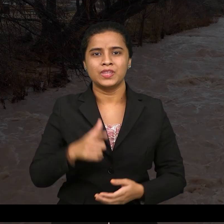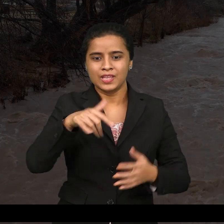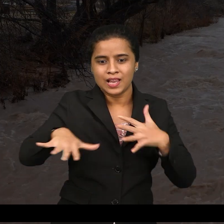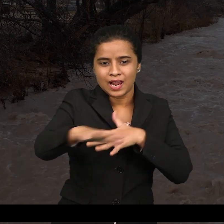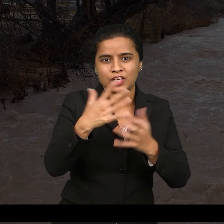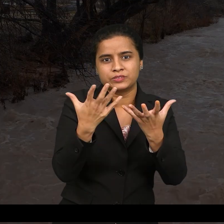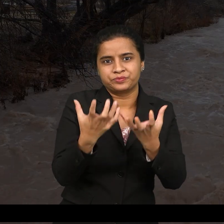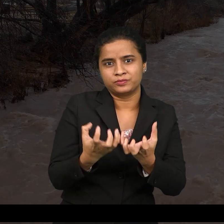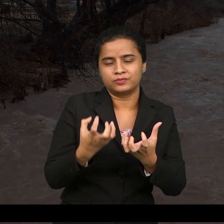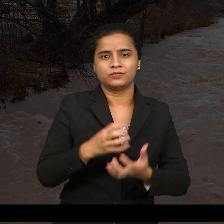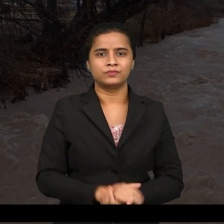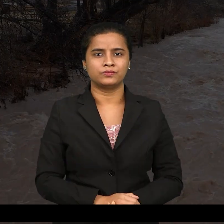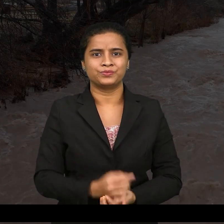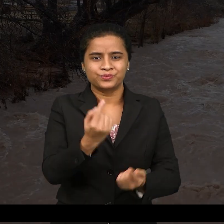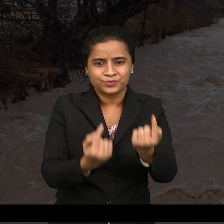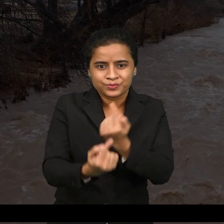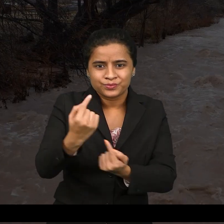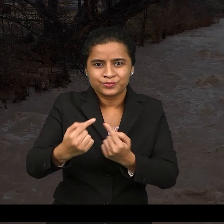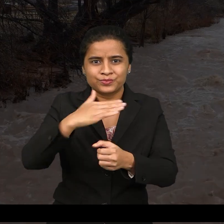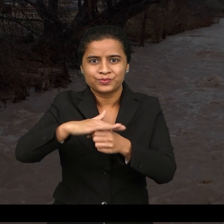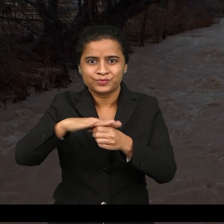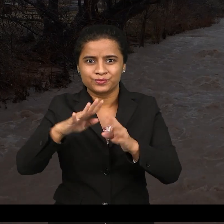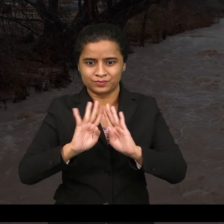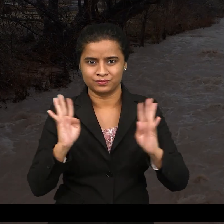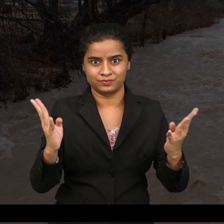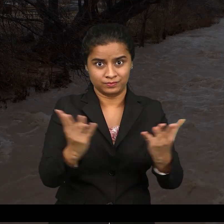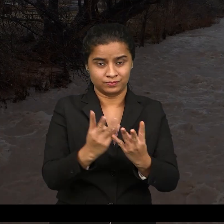दुष्काळ, पीक शेती,